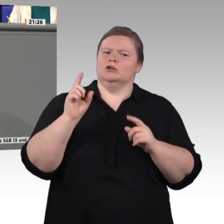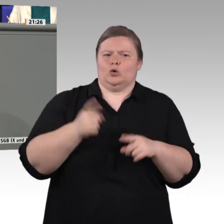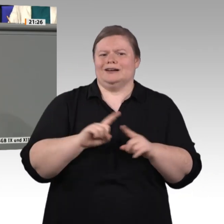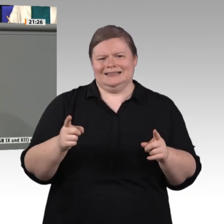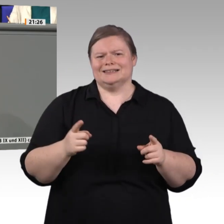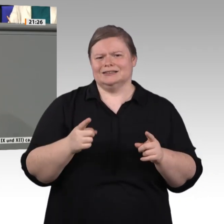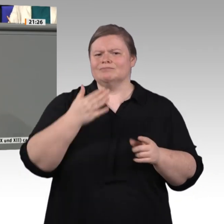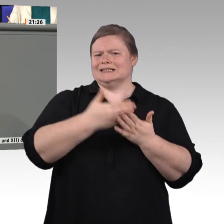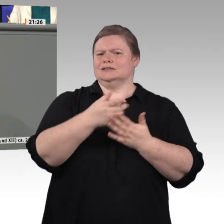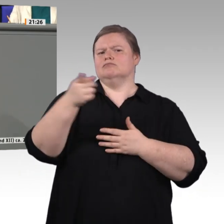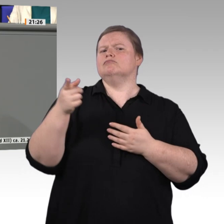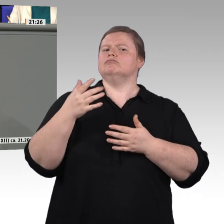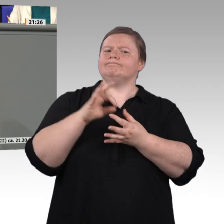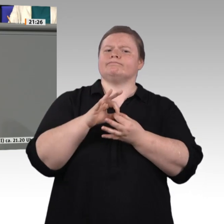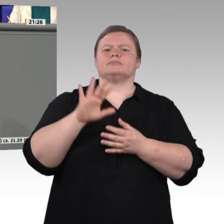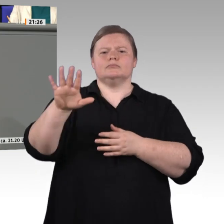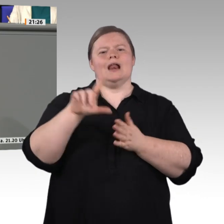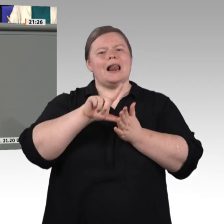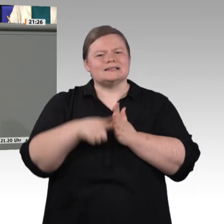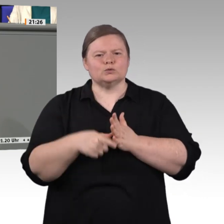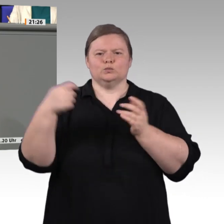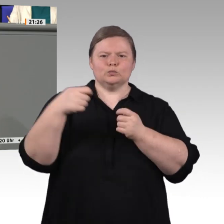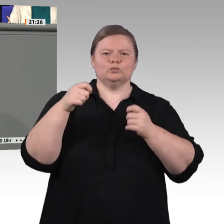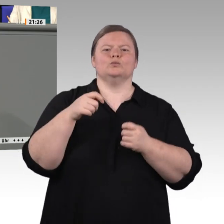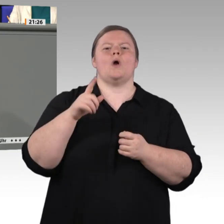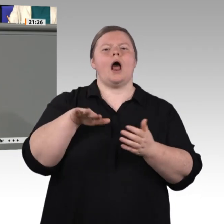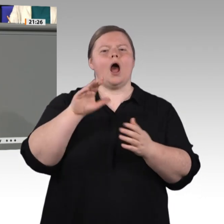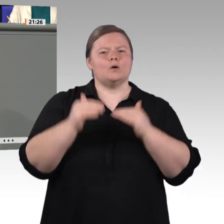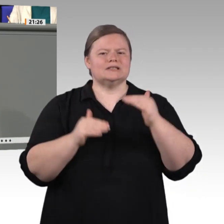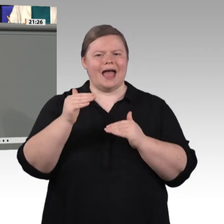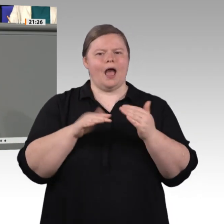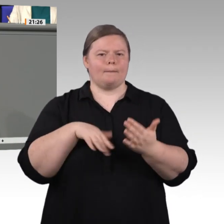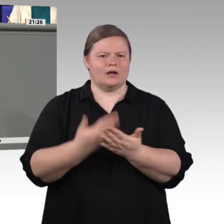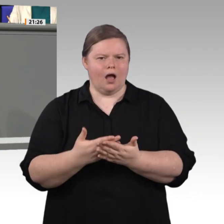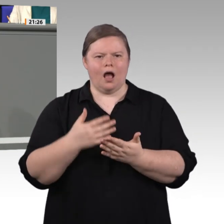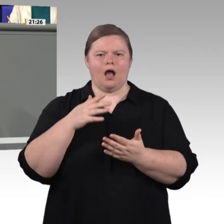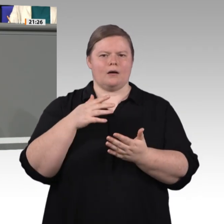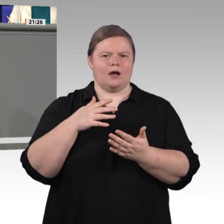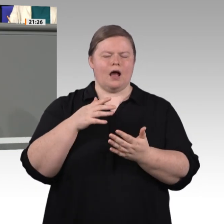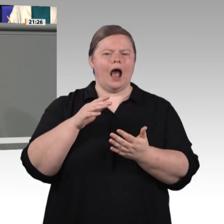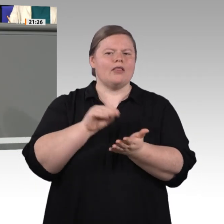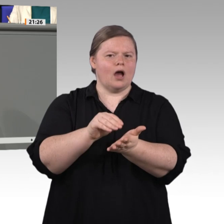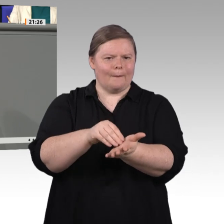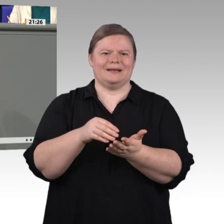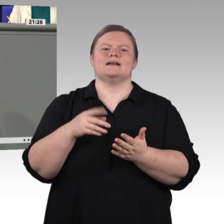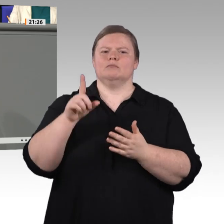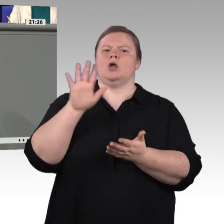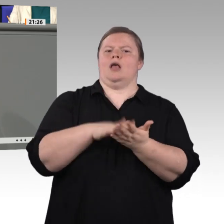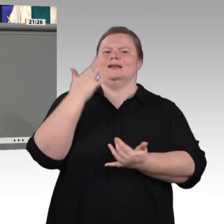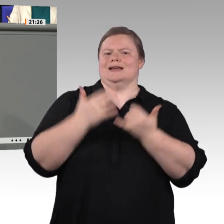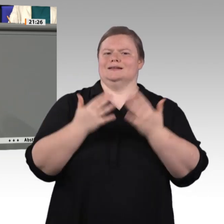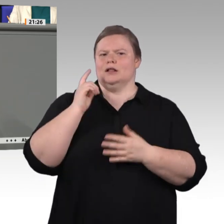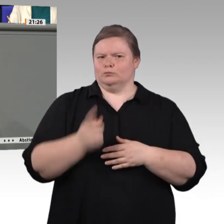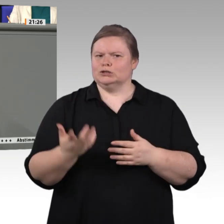in ihrer Landschaft vergrößert werden, sondern die Intention des Gesetzes ist es, damit dafür Sorge zu tragen, dass die